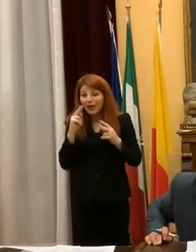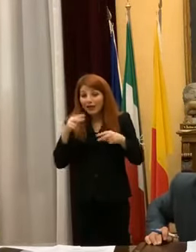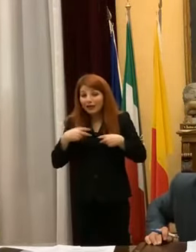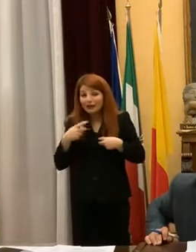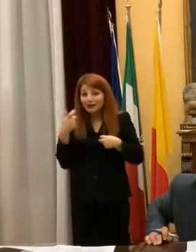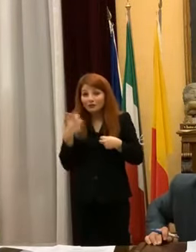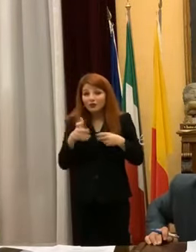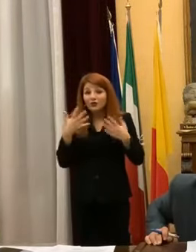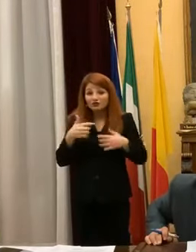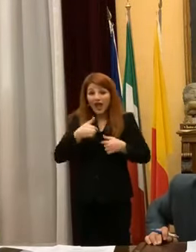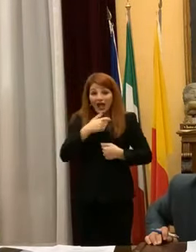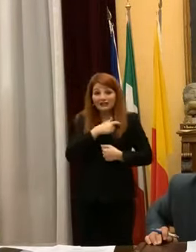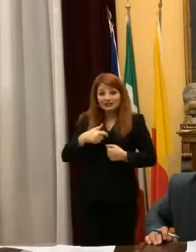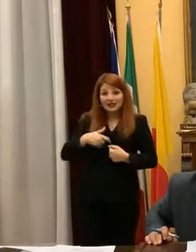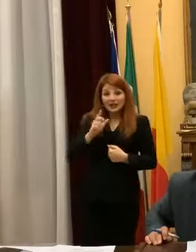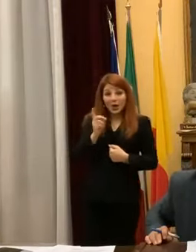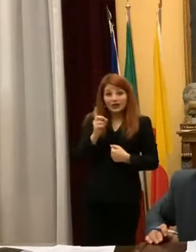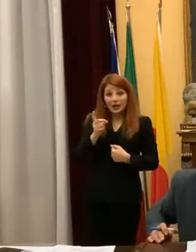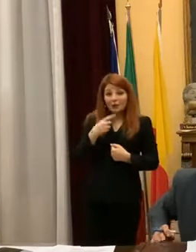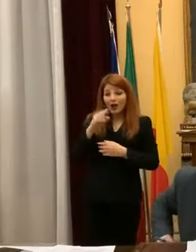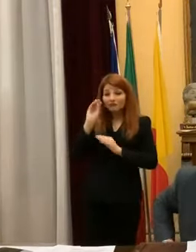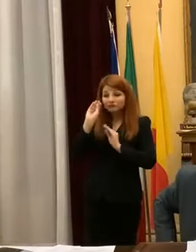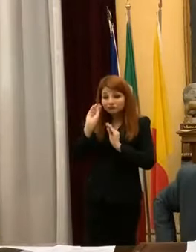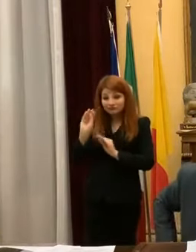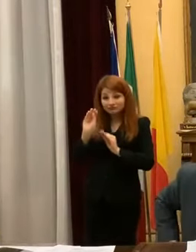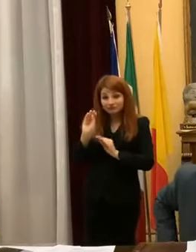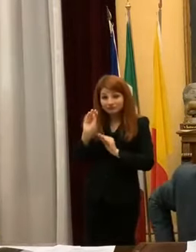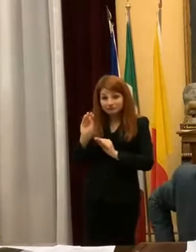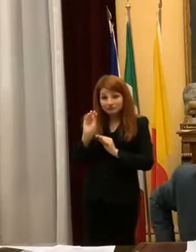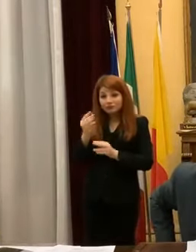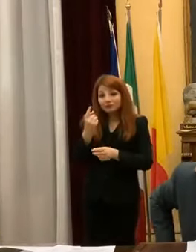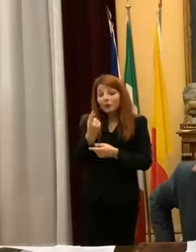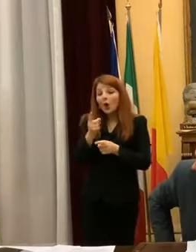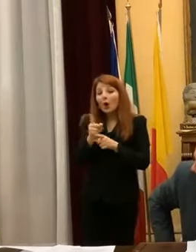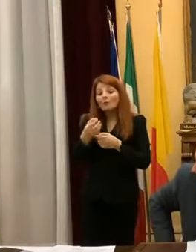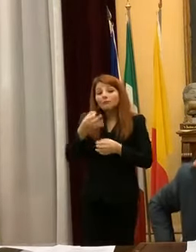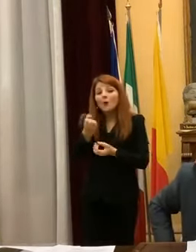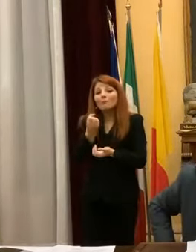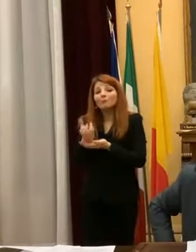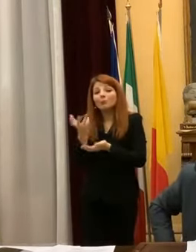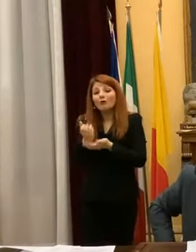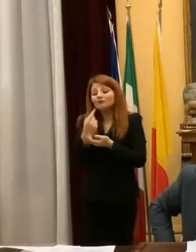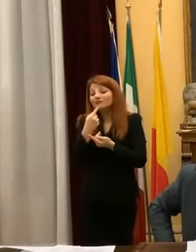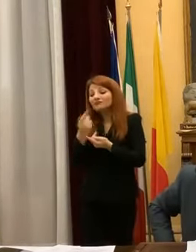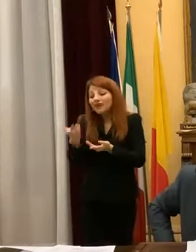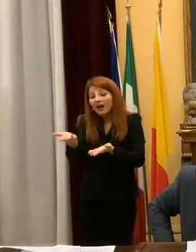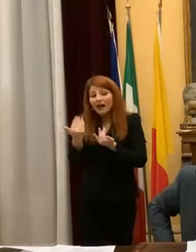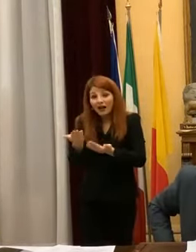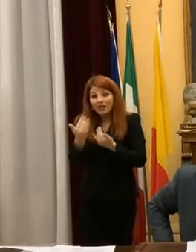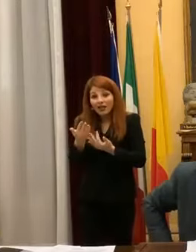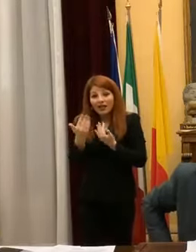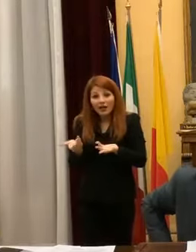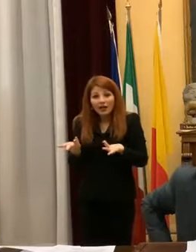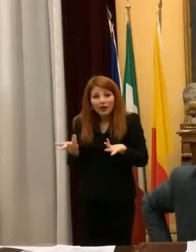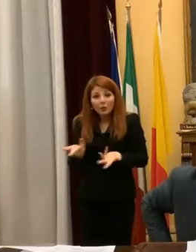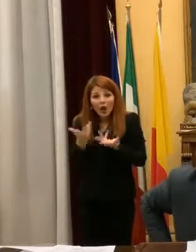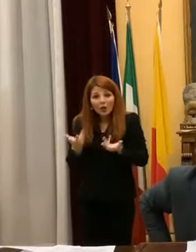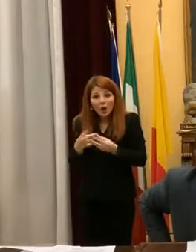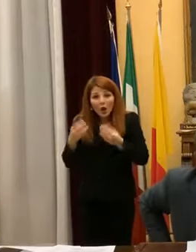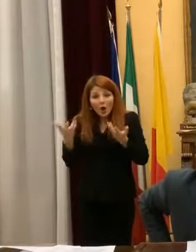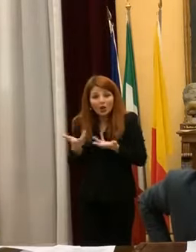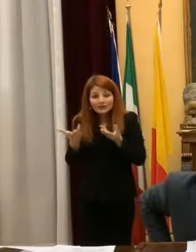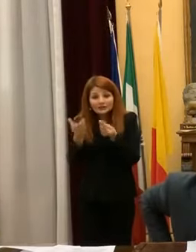togliere la paglia, ovviamente, provocando magari il malumore degli sponsor politici di La Paglia, che contribuiscono a tenere